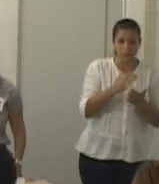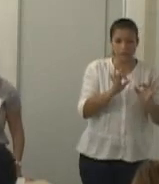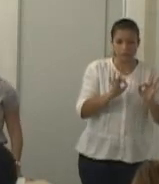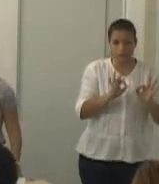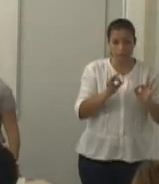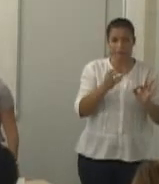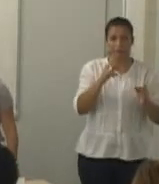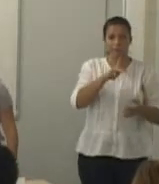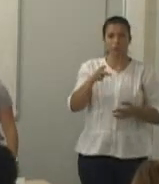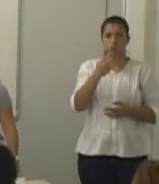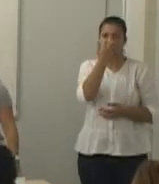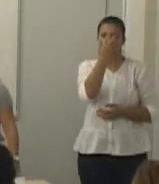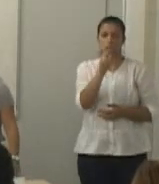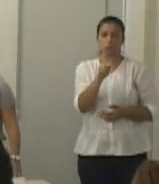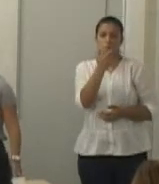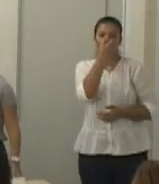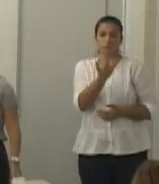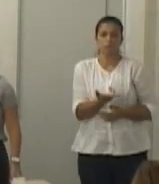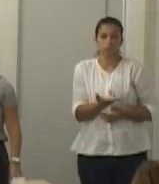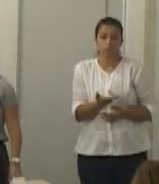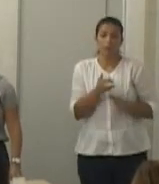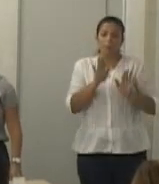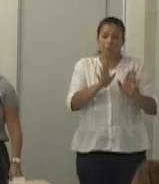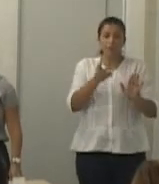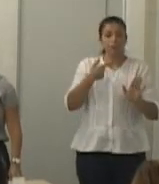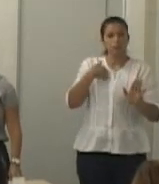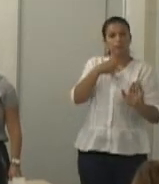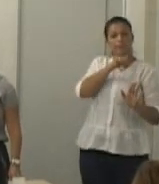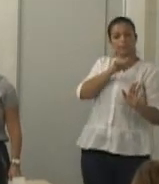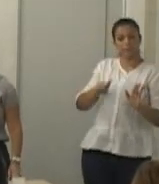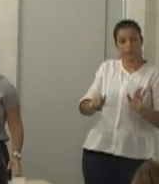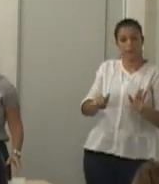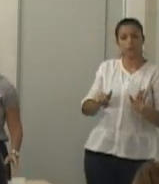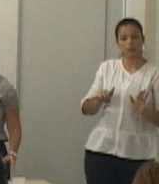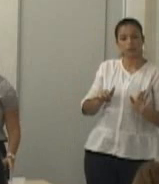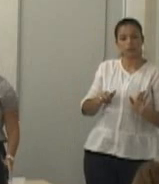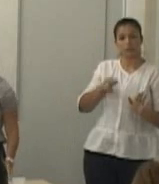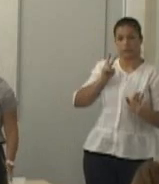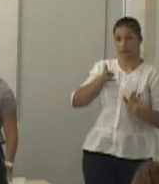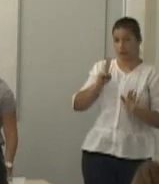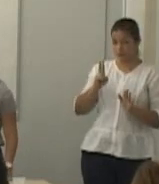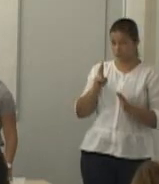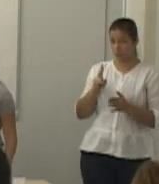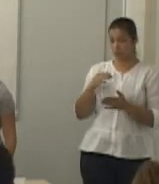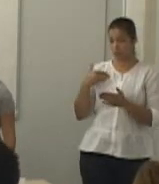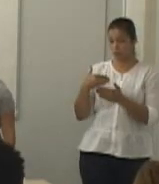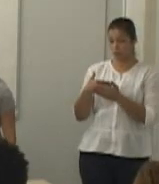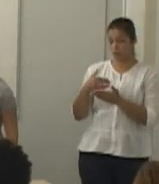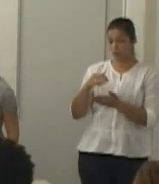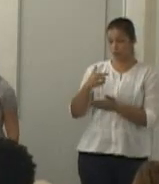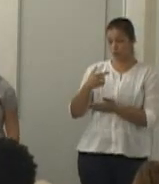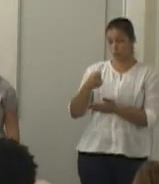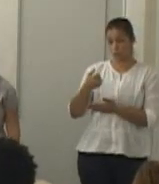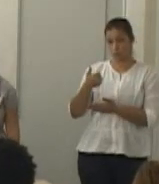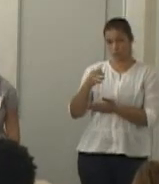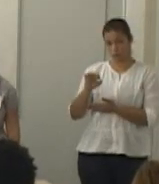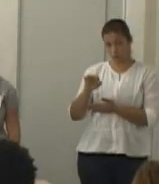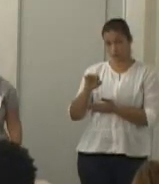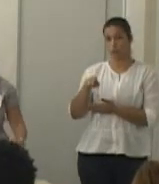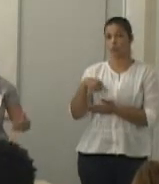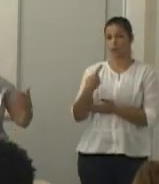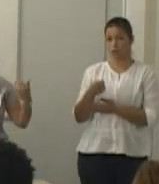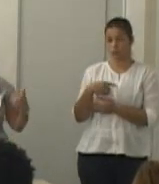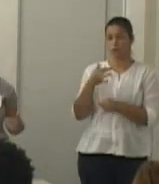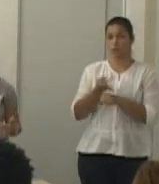mas avisei sempre que até 2010 nós aguentamos ficar